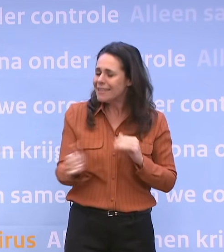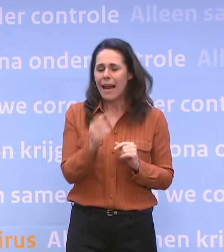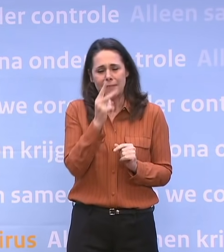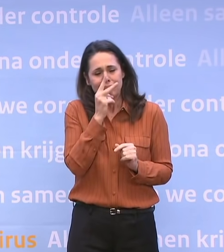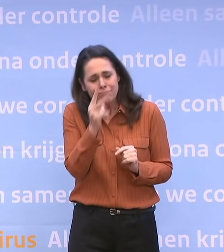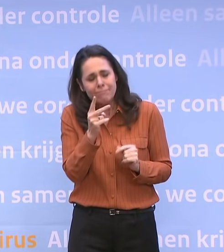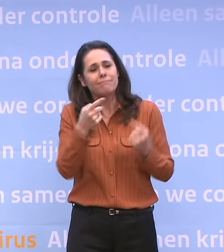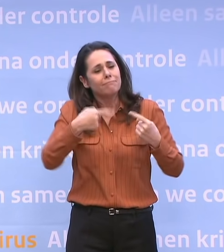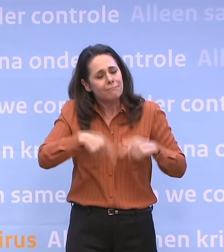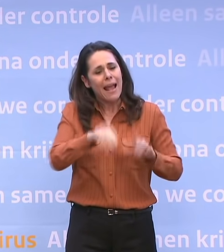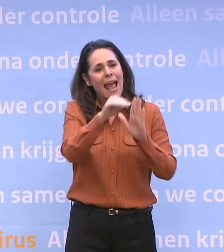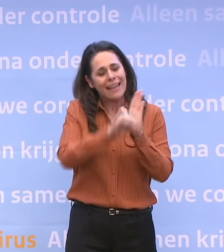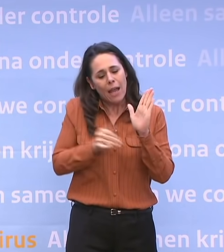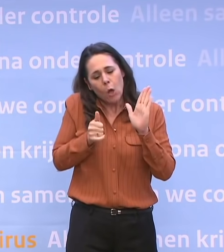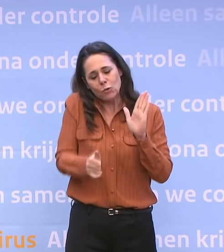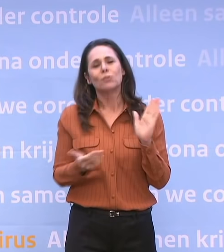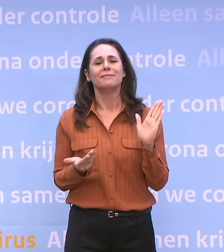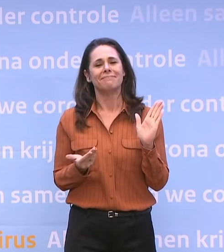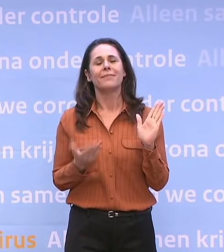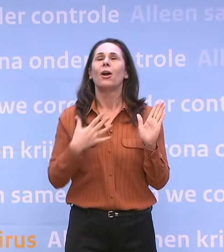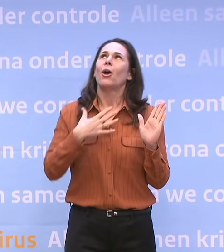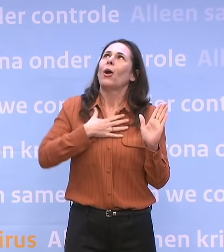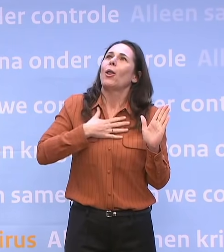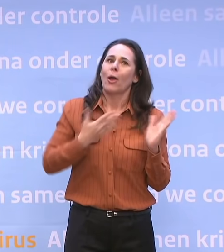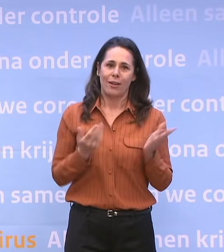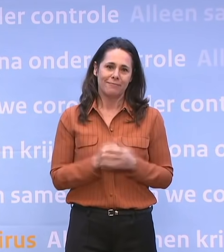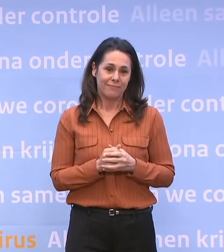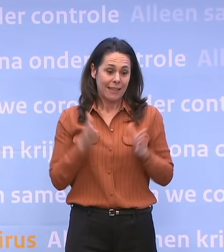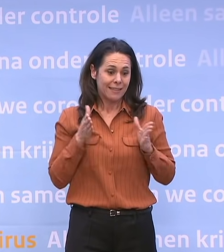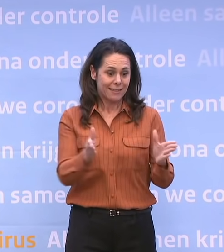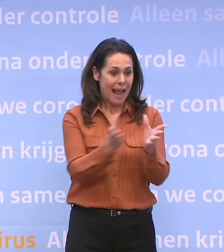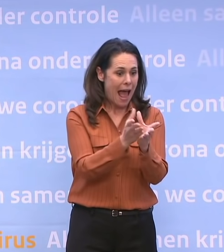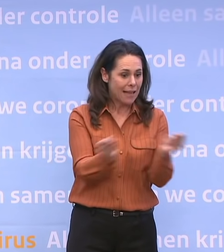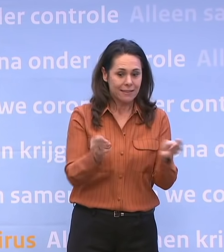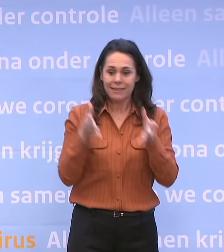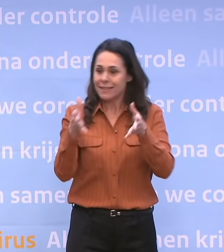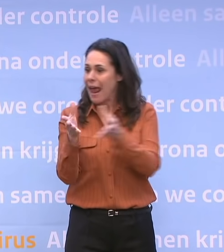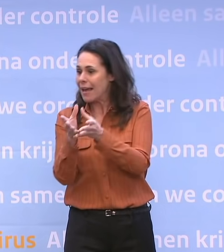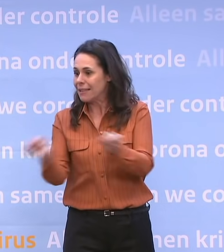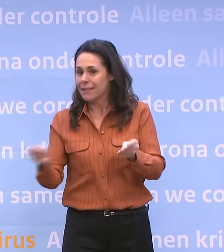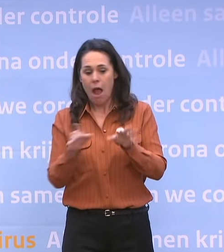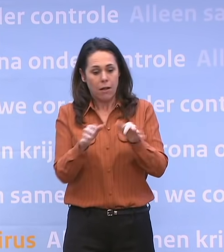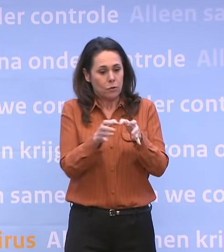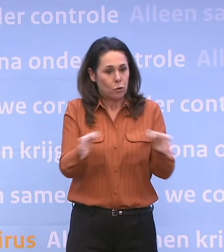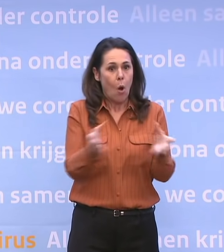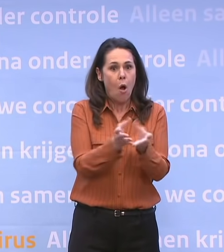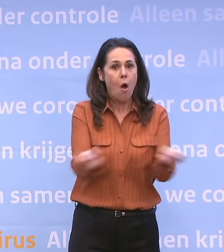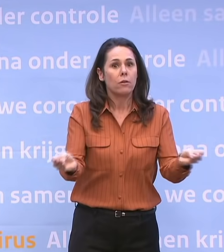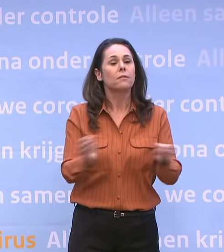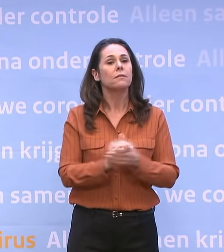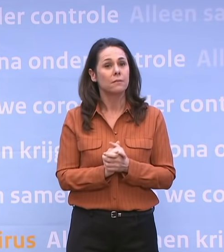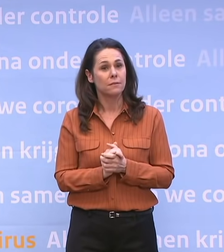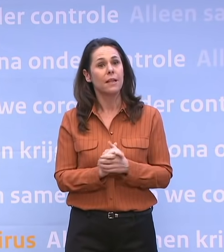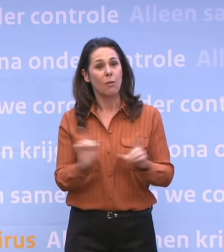regels houden. En dat is ook maar gelukkig. De straten zijn leeg, de treinen zijn leeg, de kantoren zijn leeg. We blijven